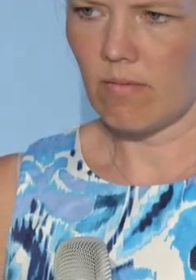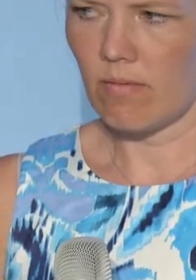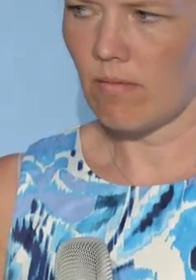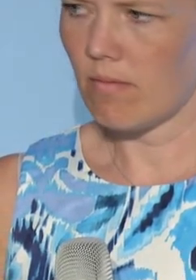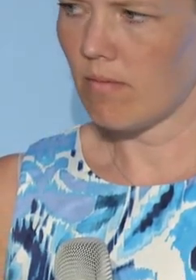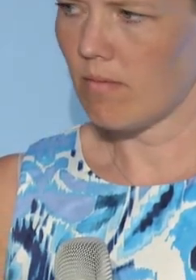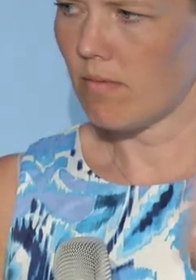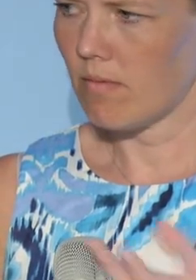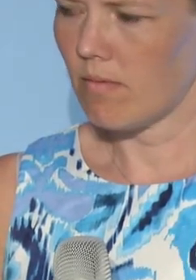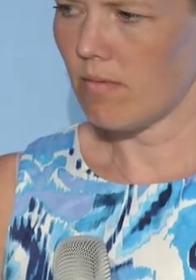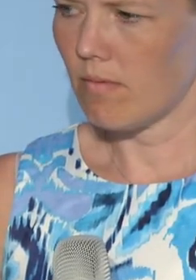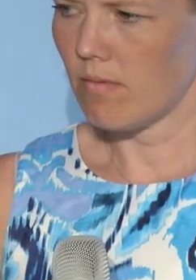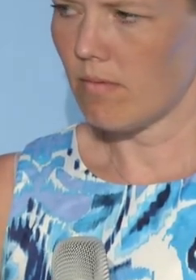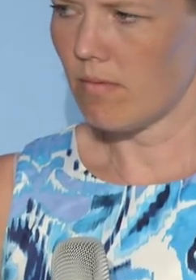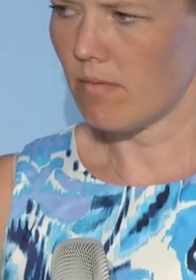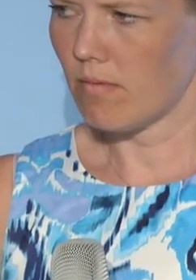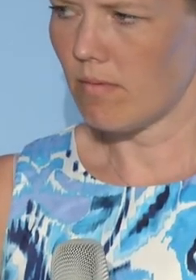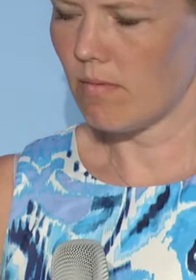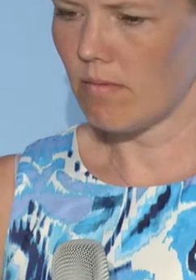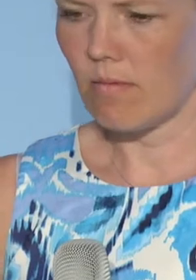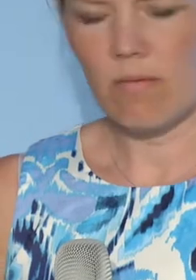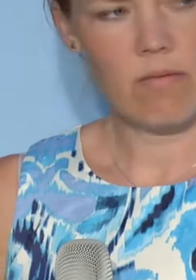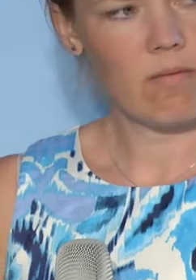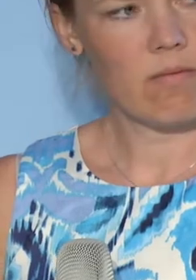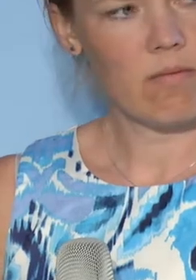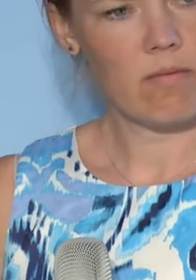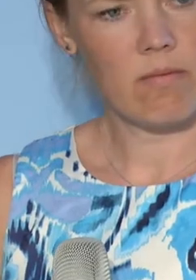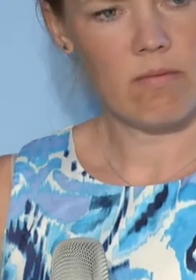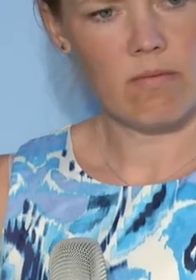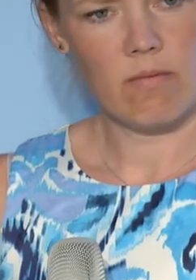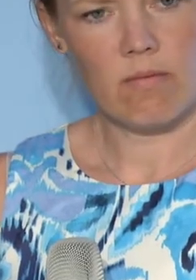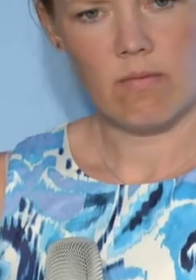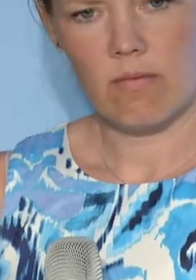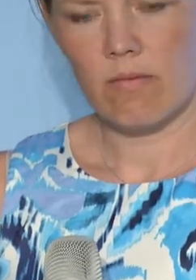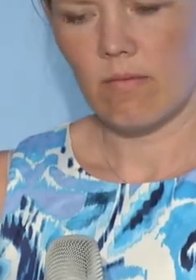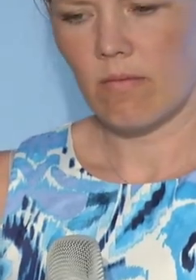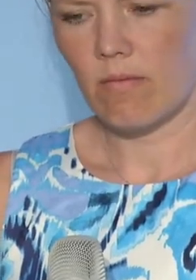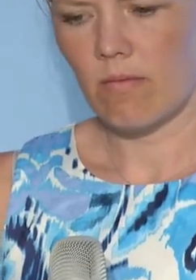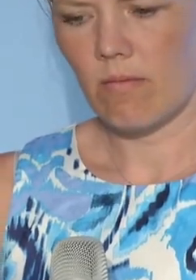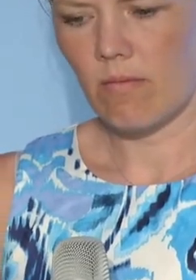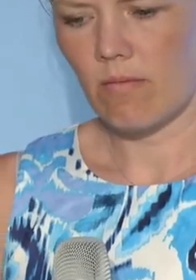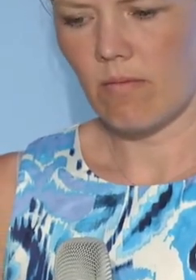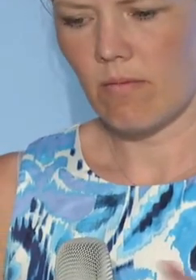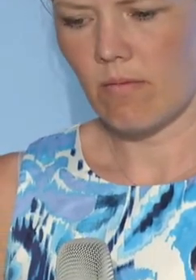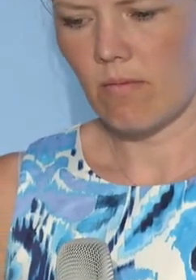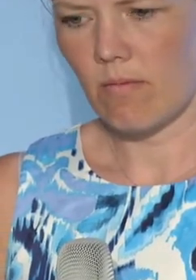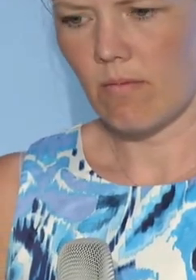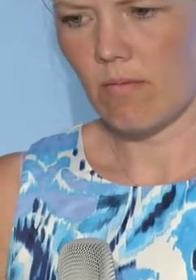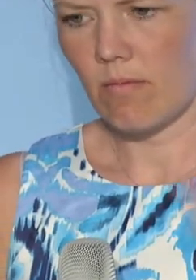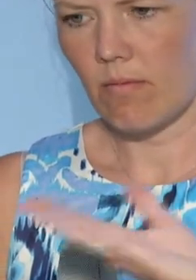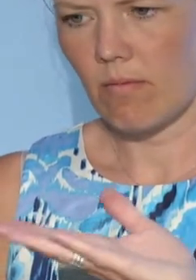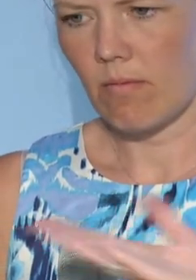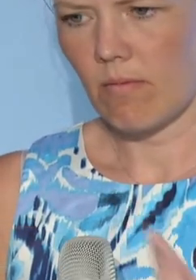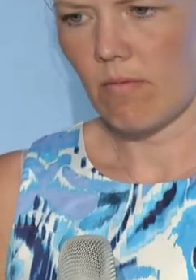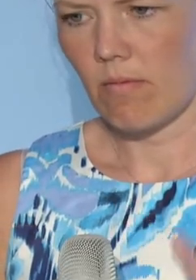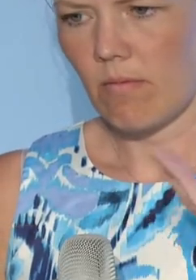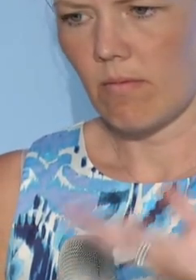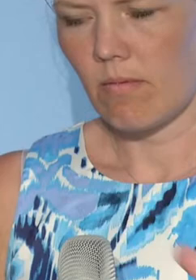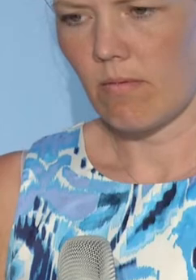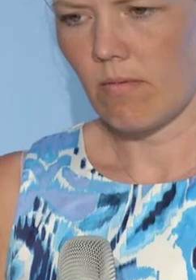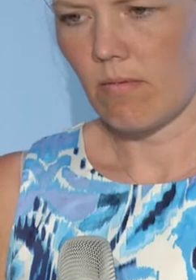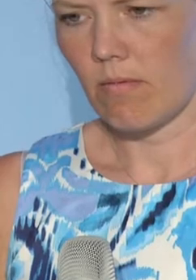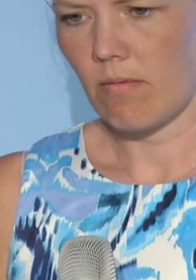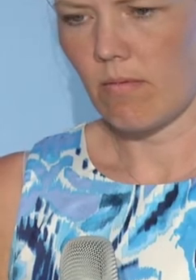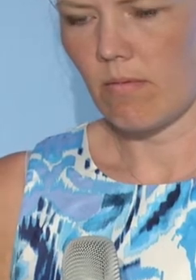ska vi ha löst detta och så får man försöka, det måste vara ett krav man har tycker jag, alltså när det handlar om läkemedel och liv. Om vi tar det med